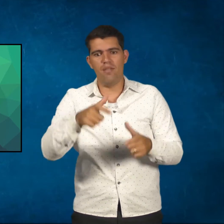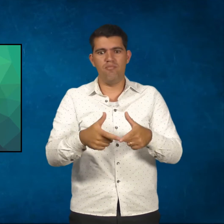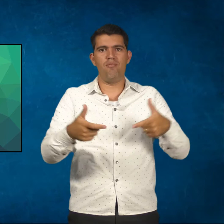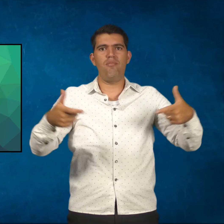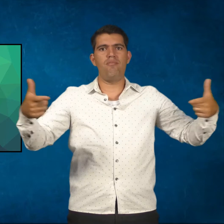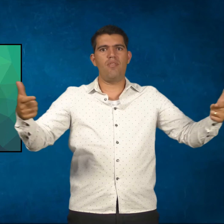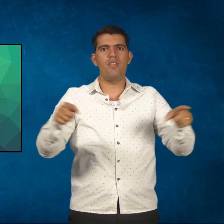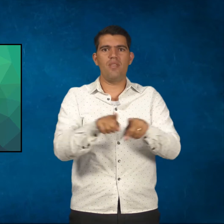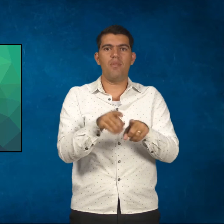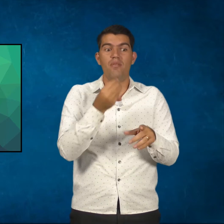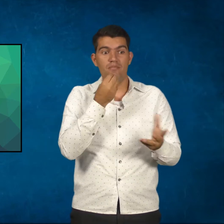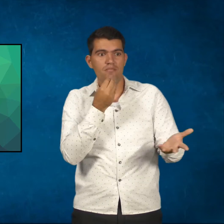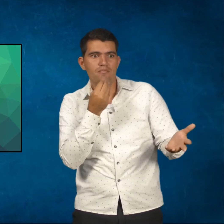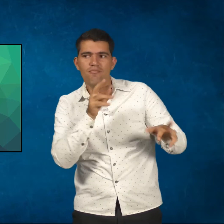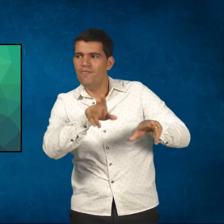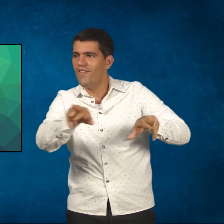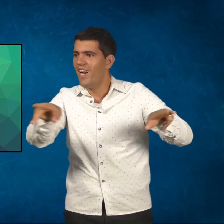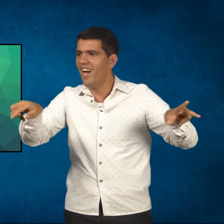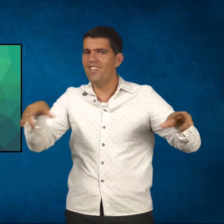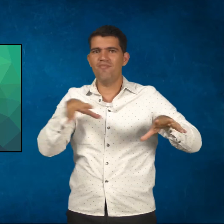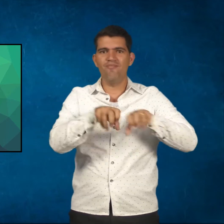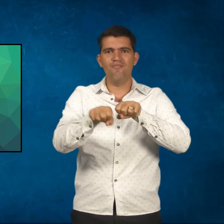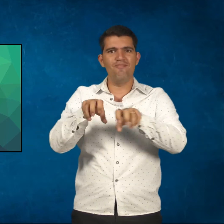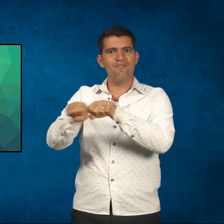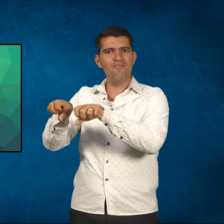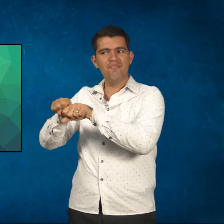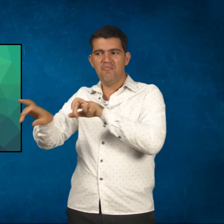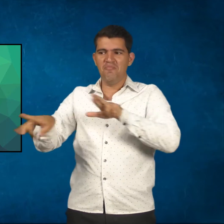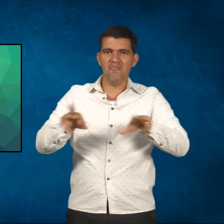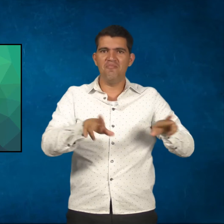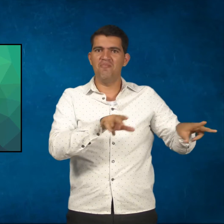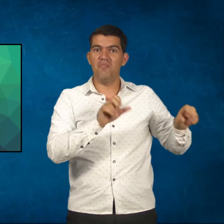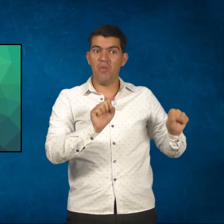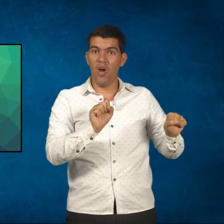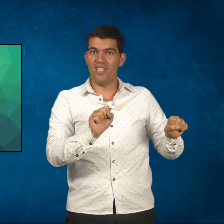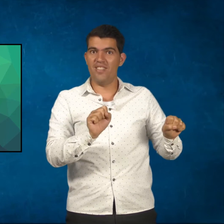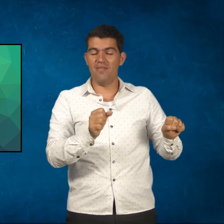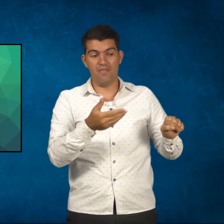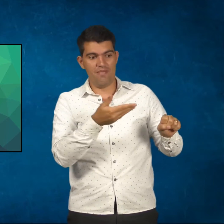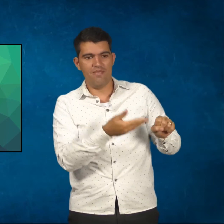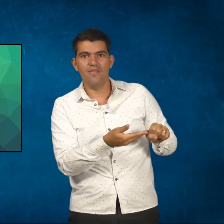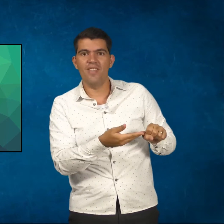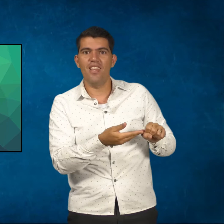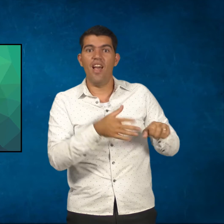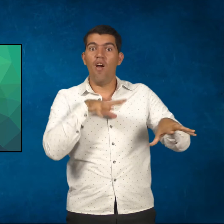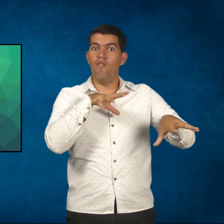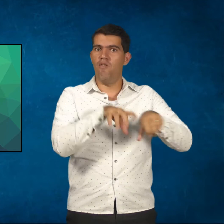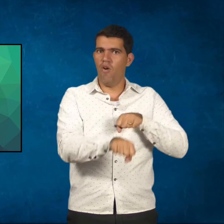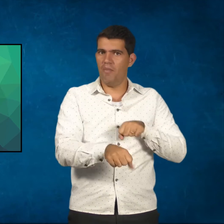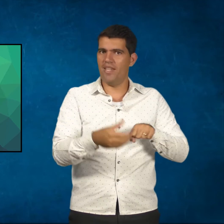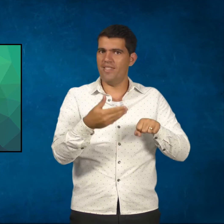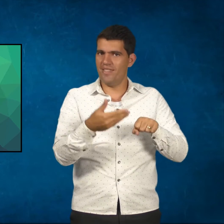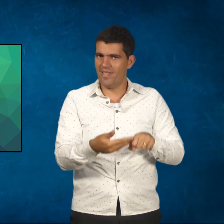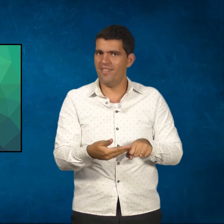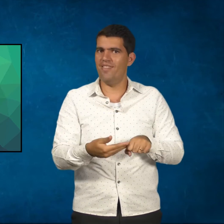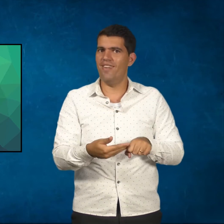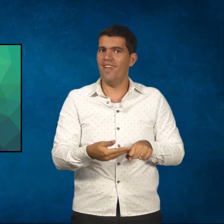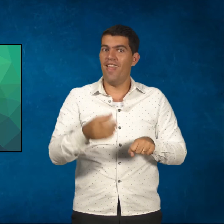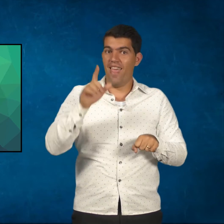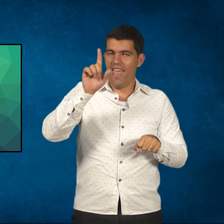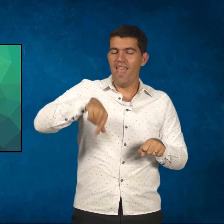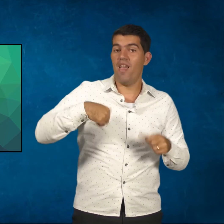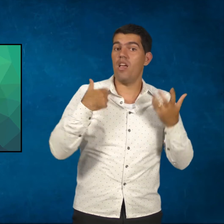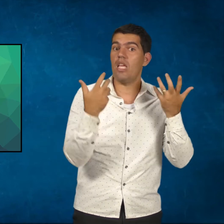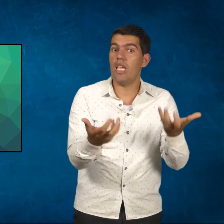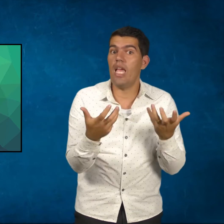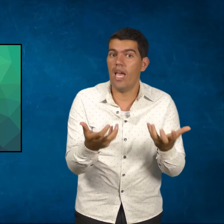e as possibilidades de formação. Esta última, ou seja, a formação, o que se espera, e é o